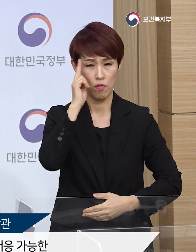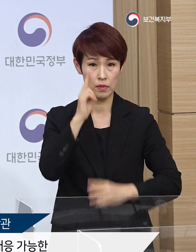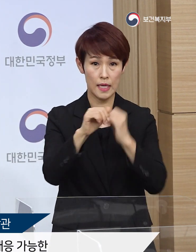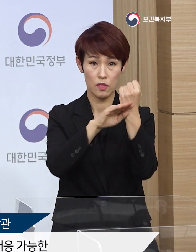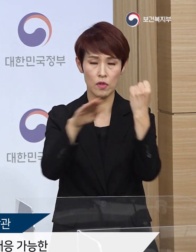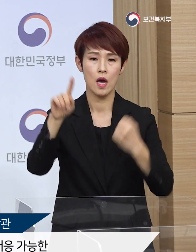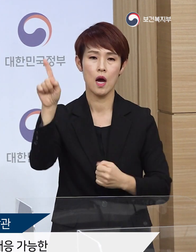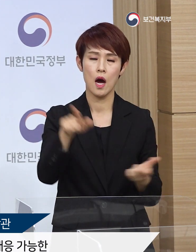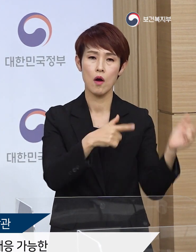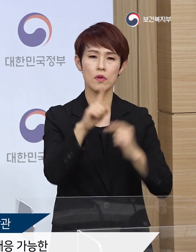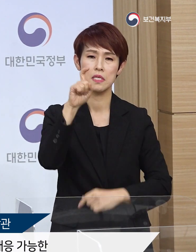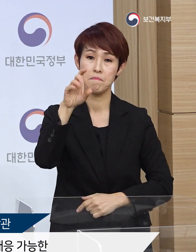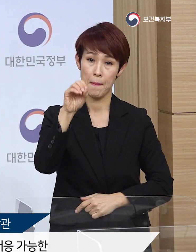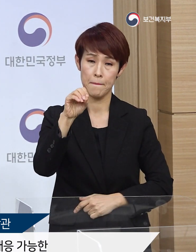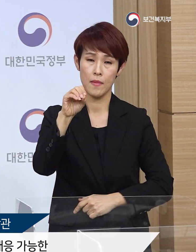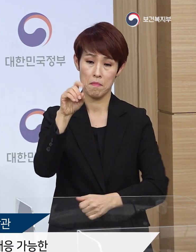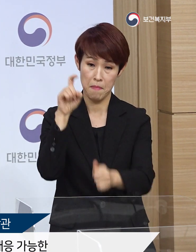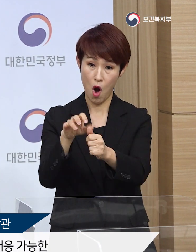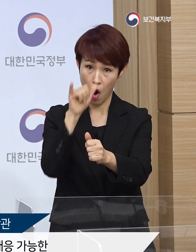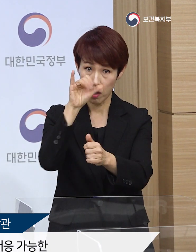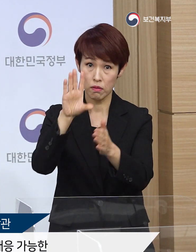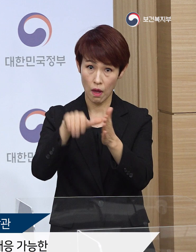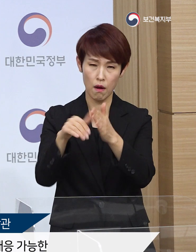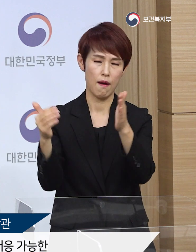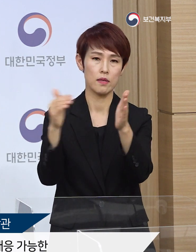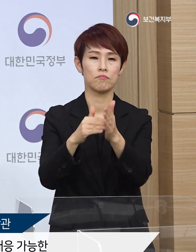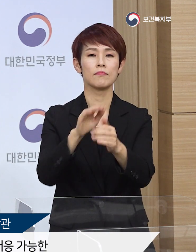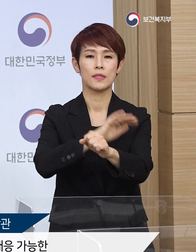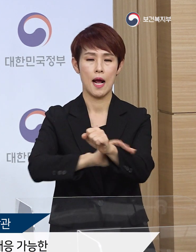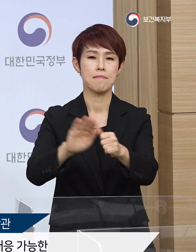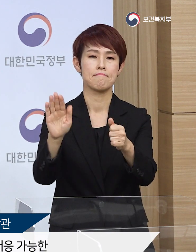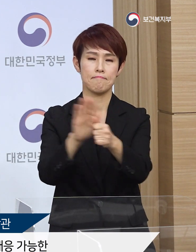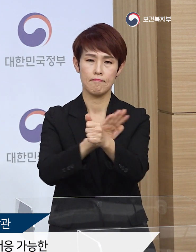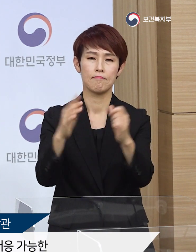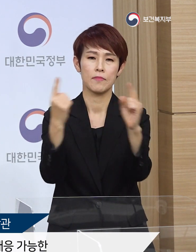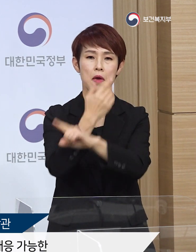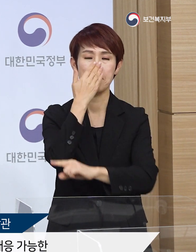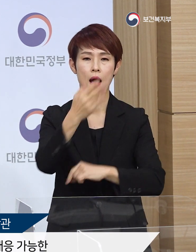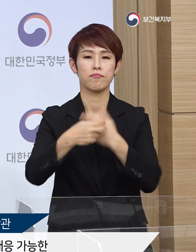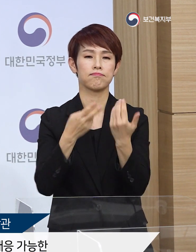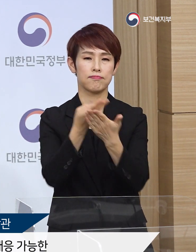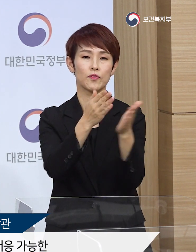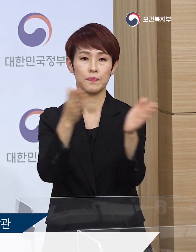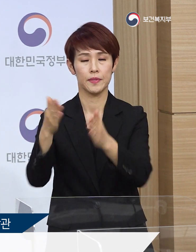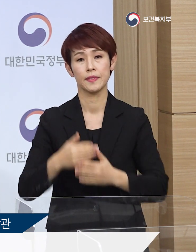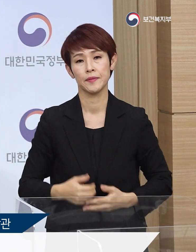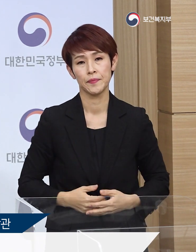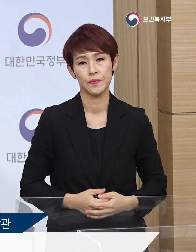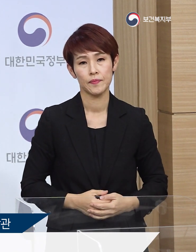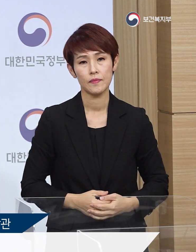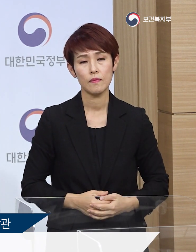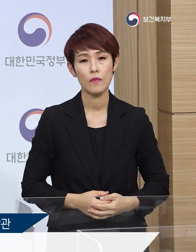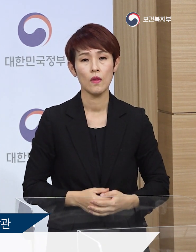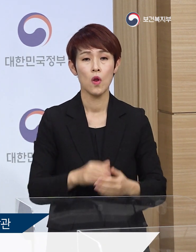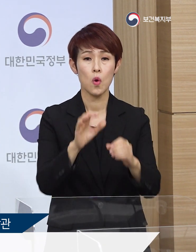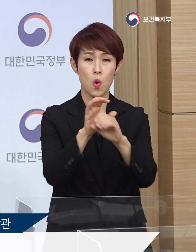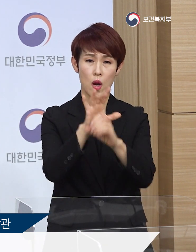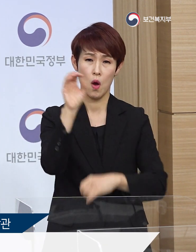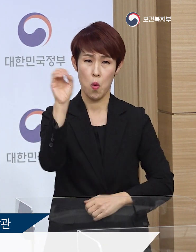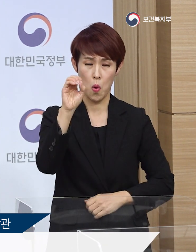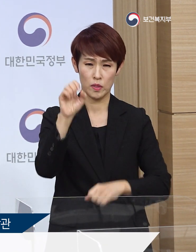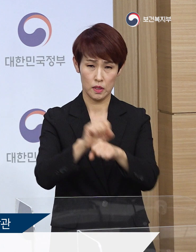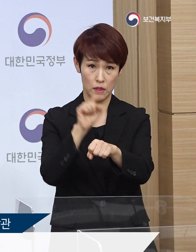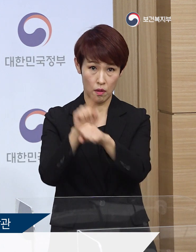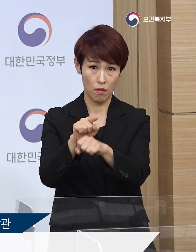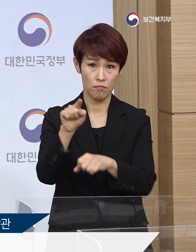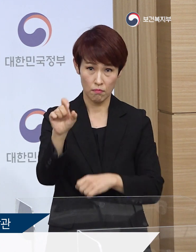하루 10만 명의 확진자까지도 대응 가능한 병상 체계를 유지할 것입니다. 또한 오미크론의 특성을